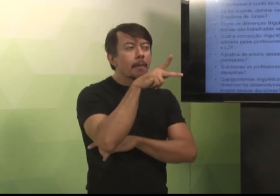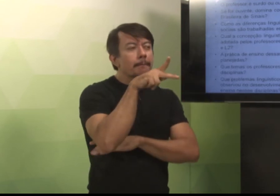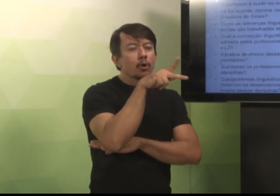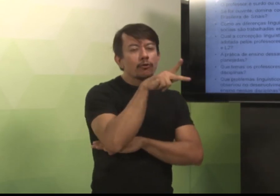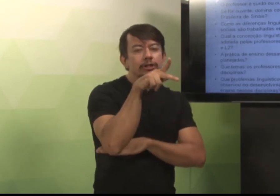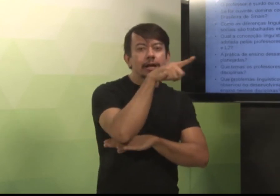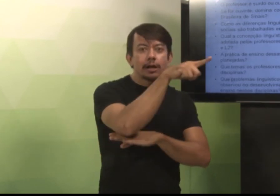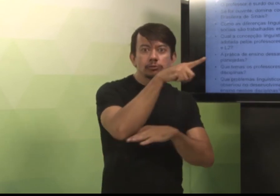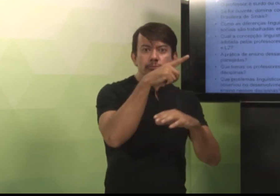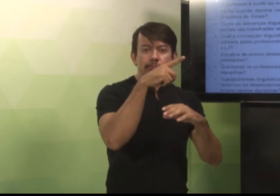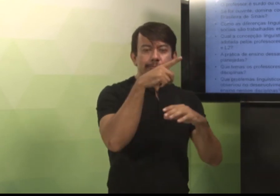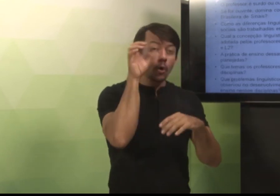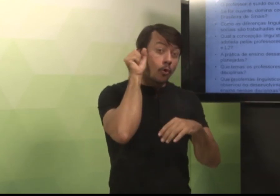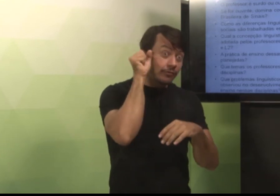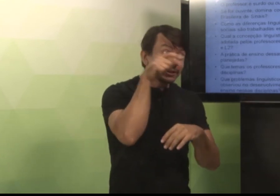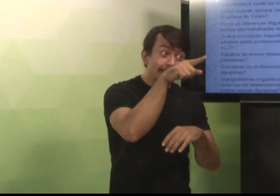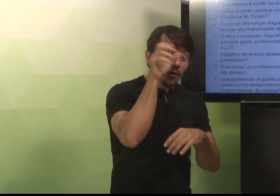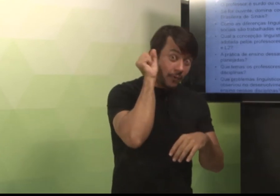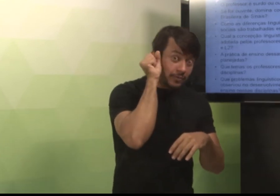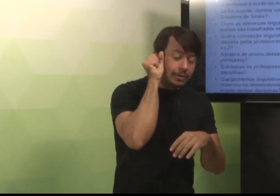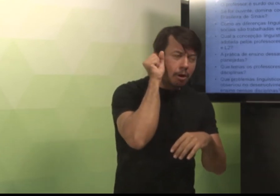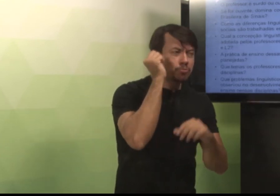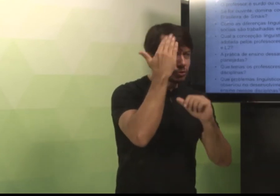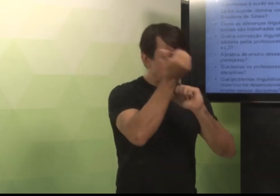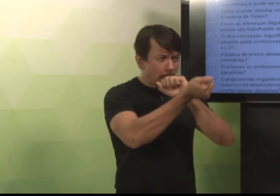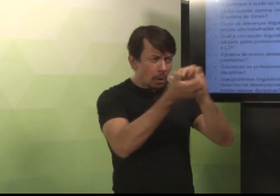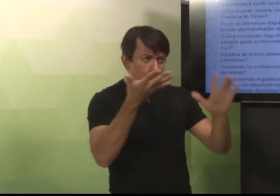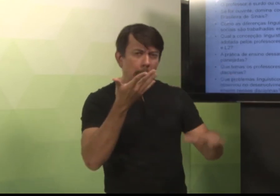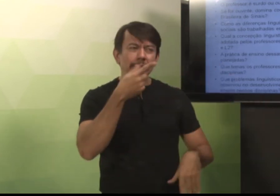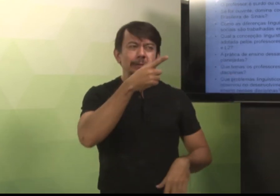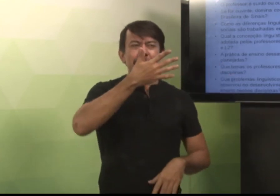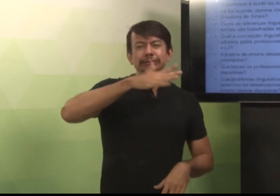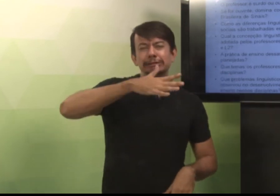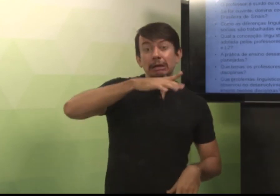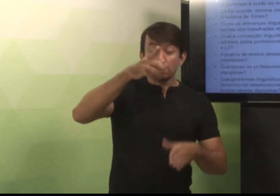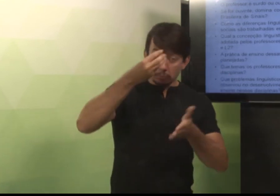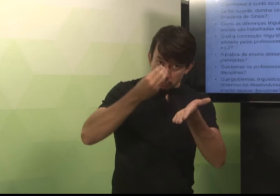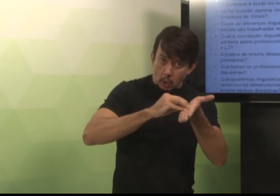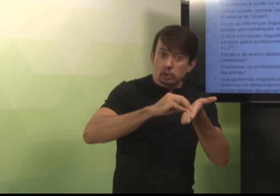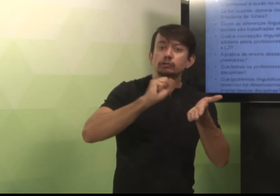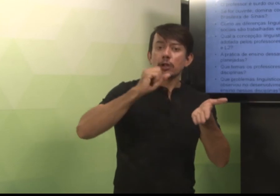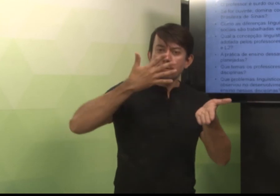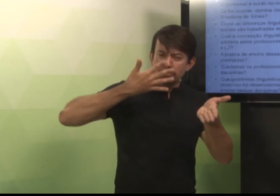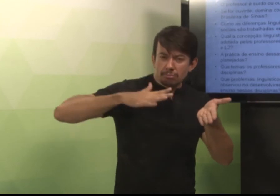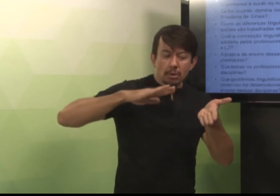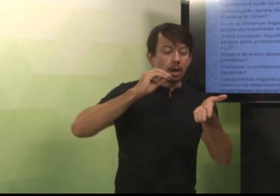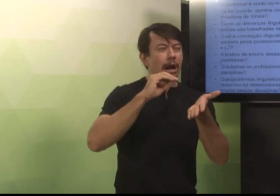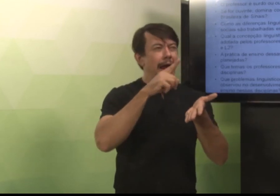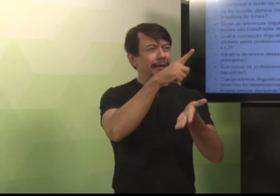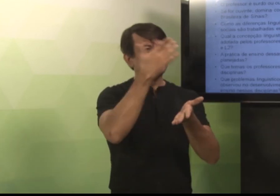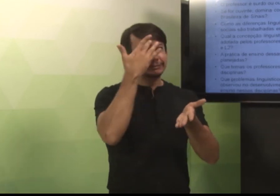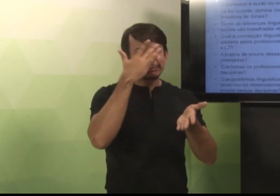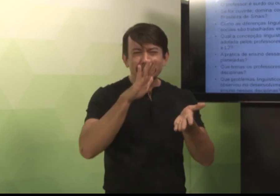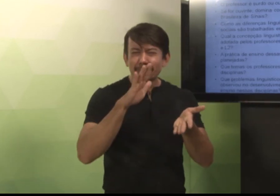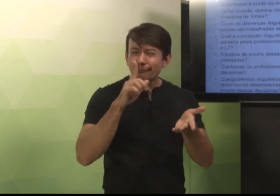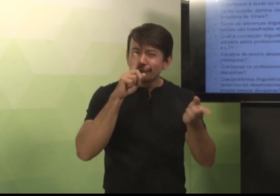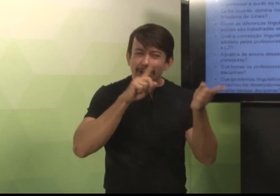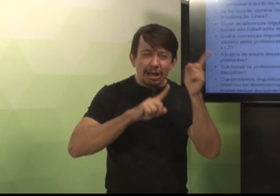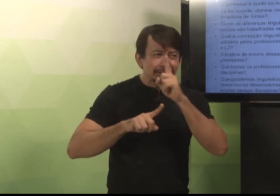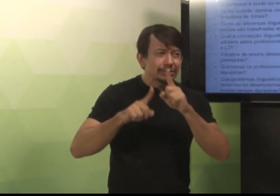da observação em sala de aula, na caracterização. Se o professor é ouvinte, ele tem fluência na língua de sinais? Mais ou